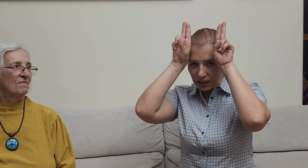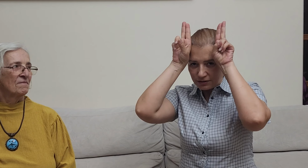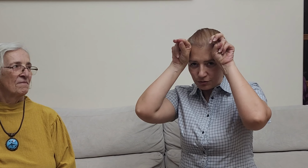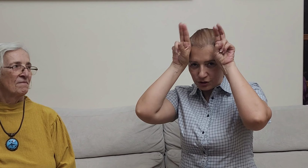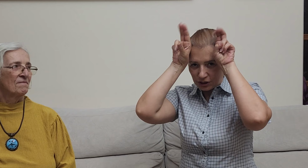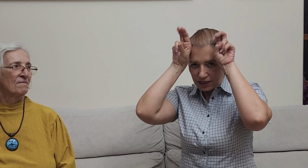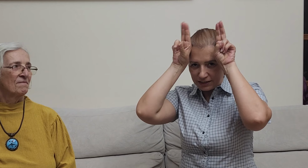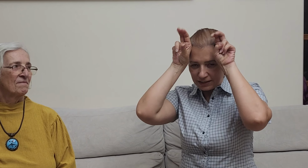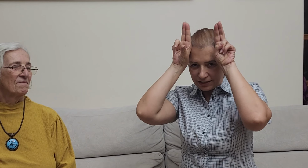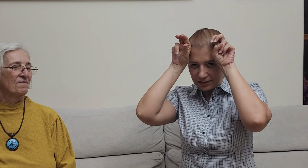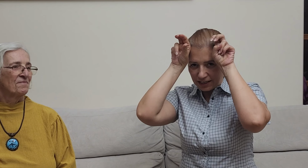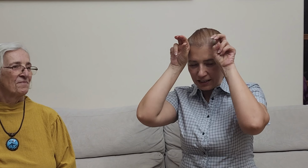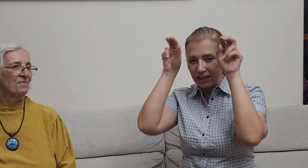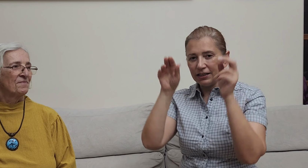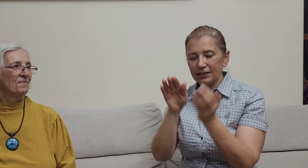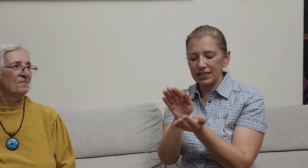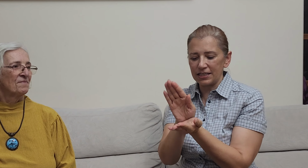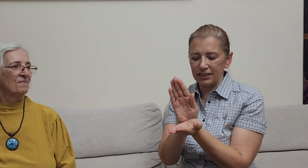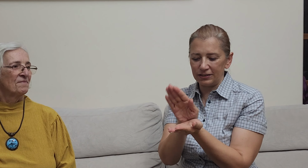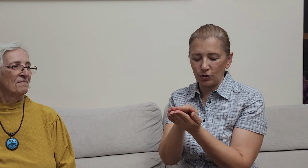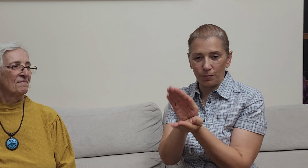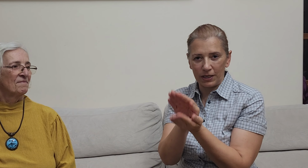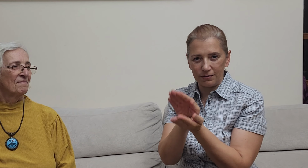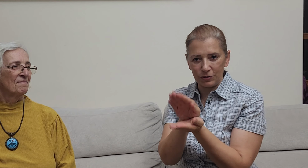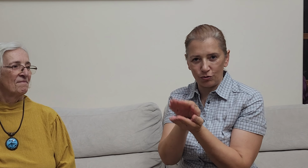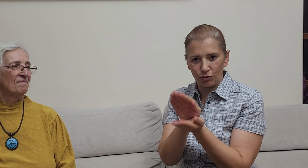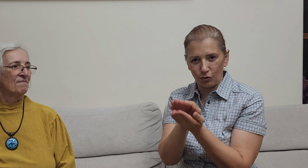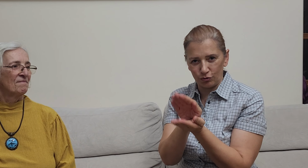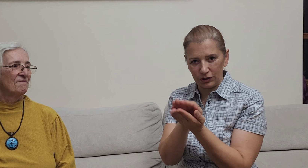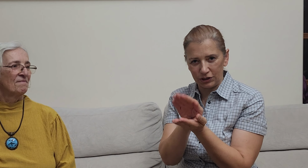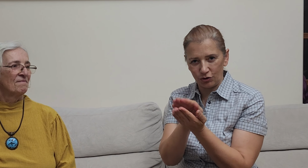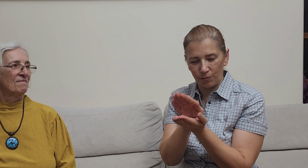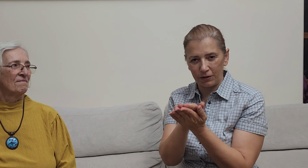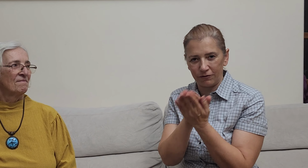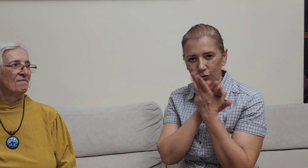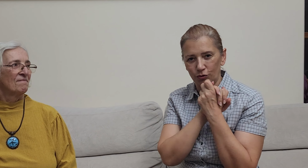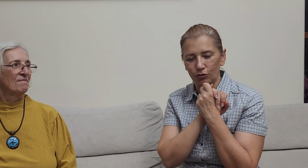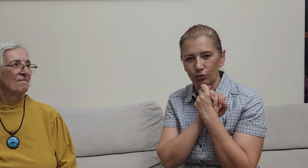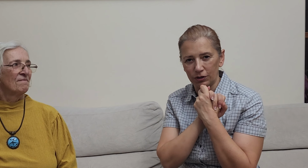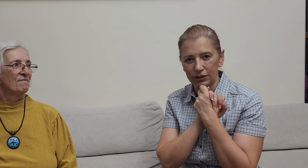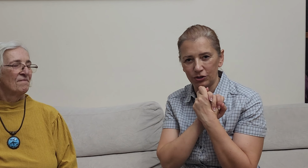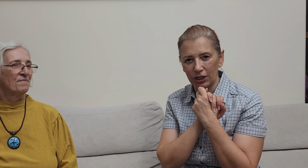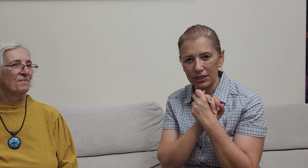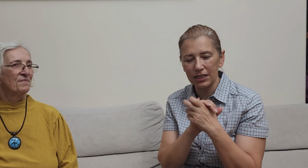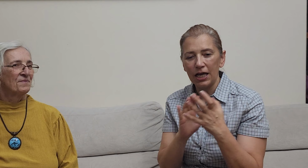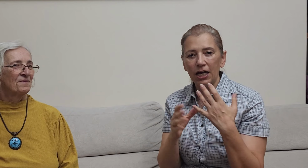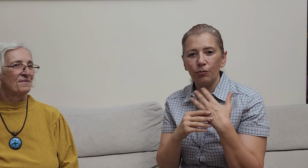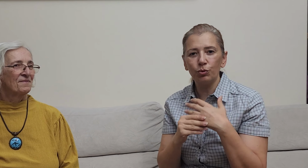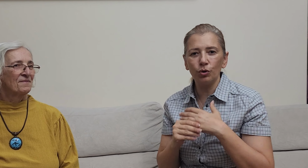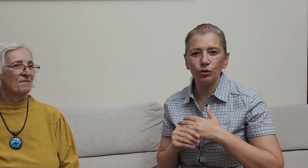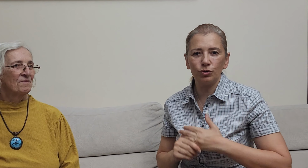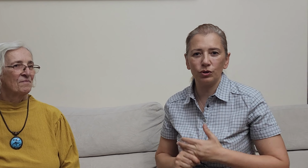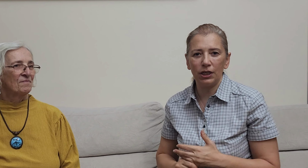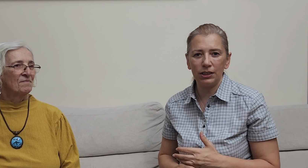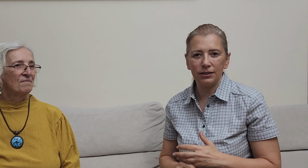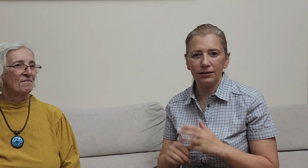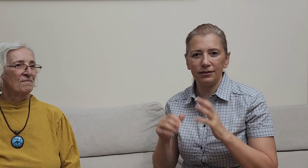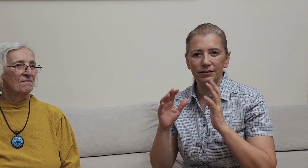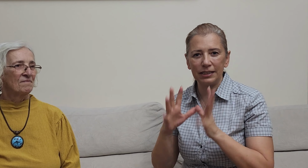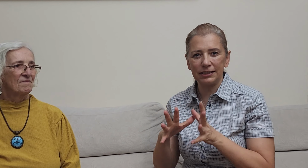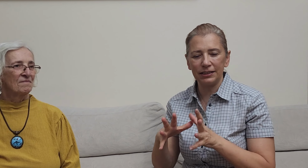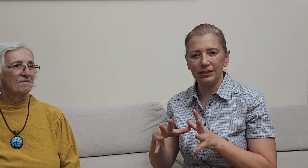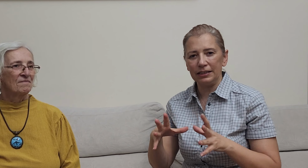seslendireceğiz. Tavşan Türk işaret dilinde, tazı köpeğin bir türü olduğu için köpek figürünü kullanacağız. Bu